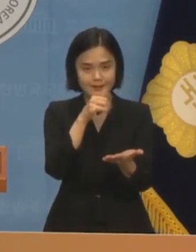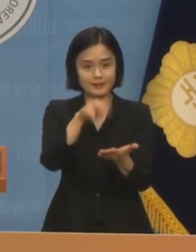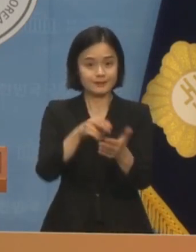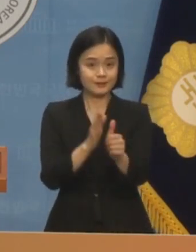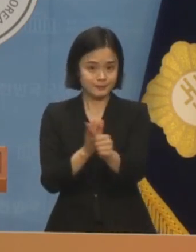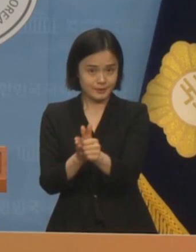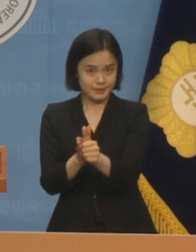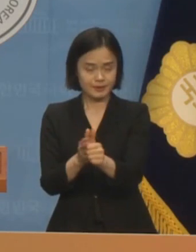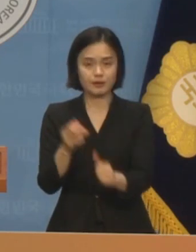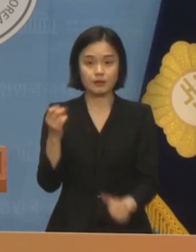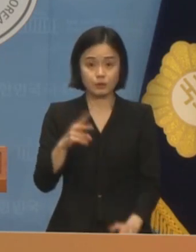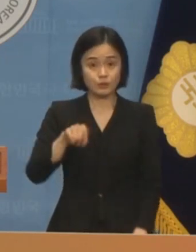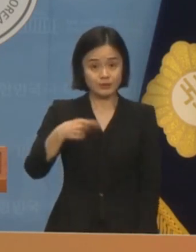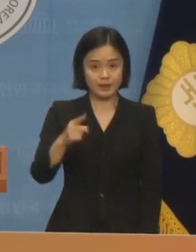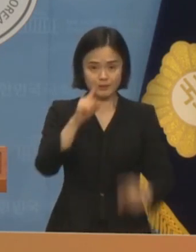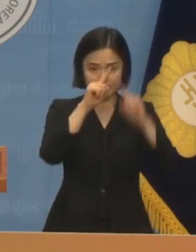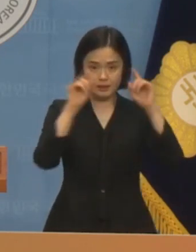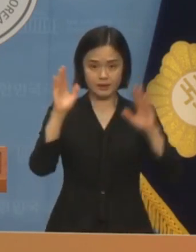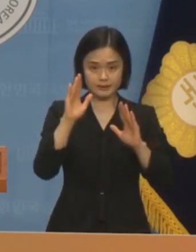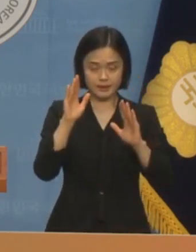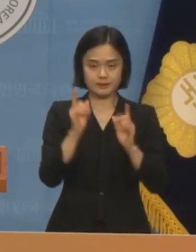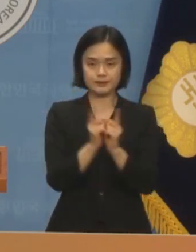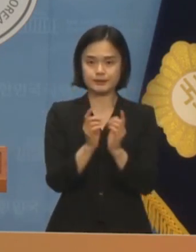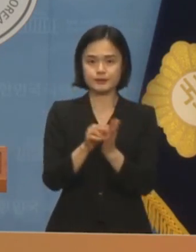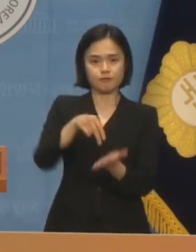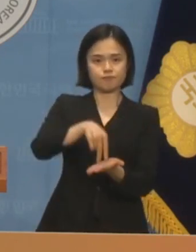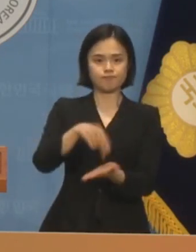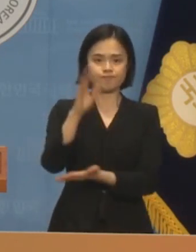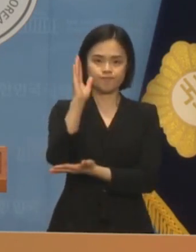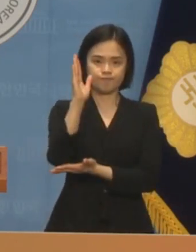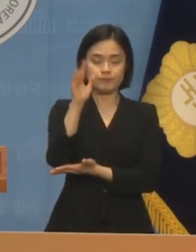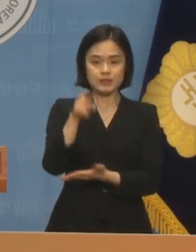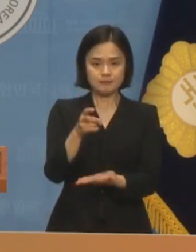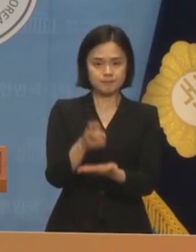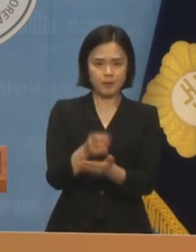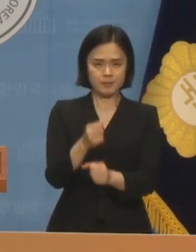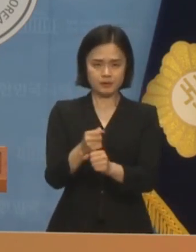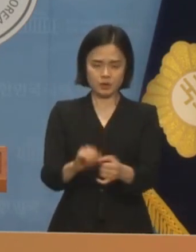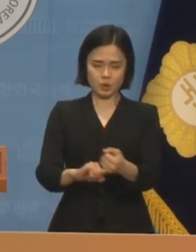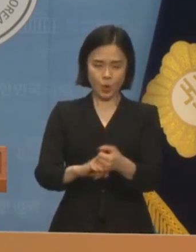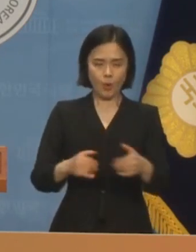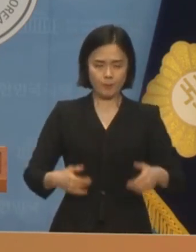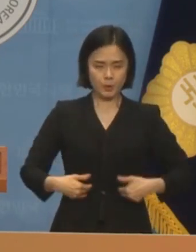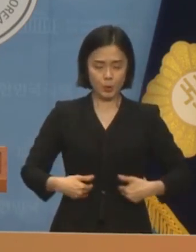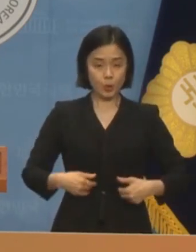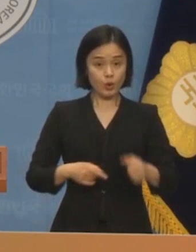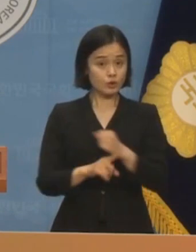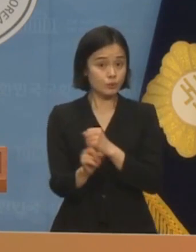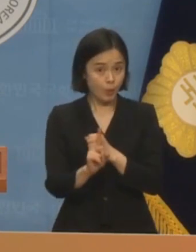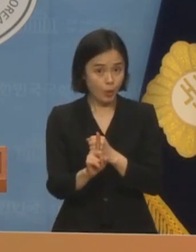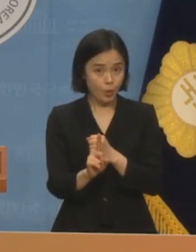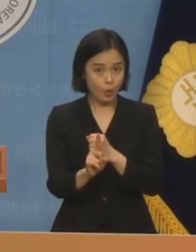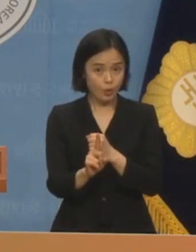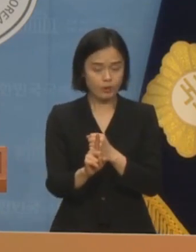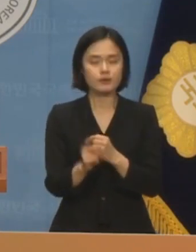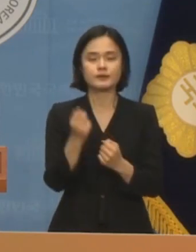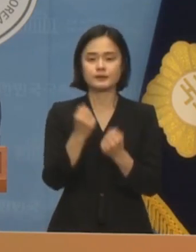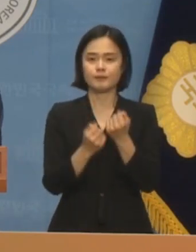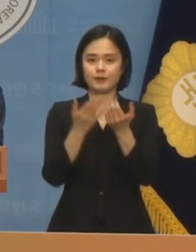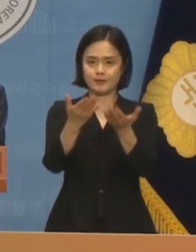이해 당사자의 발언으로 이 입법이 왜 필요한지 앞으로 어떻게 진행되어야 되는지 설명이 되어질 거라고 생각합니다.